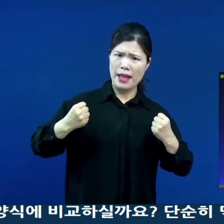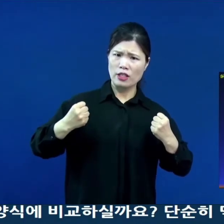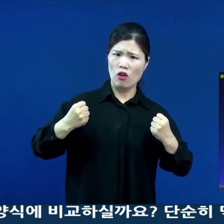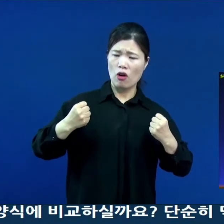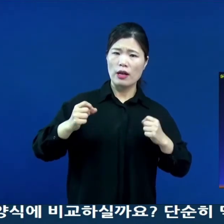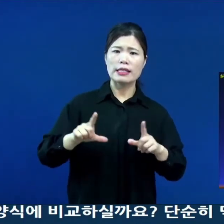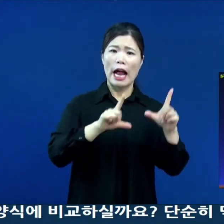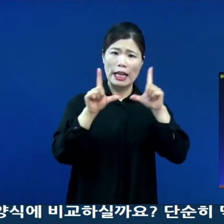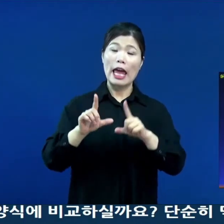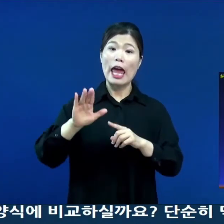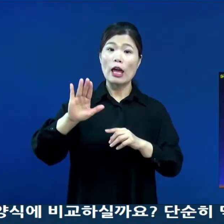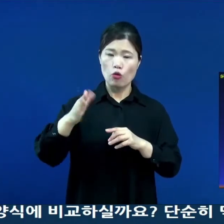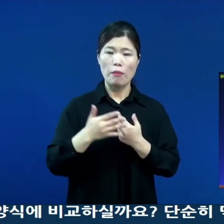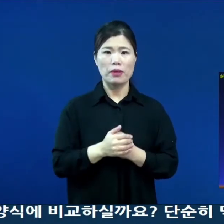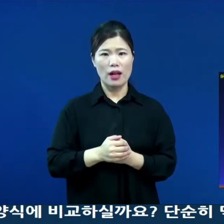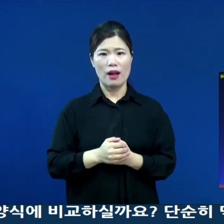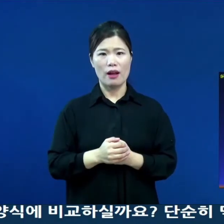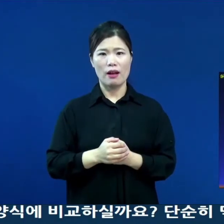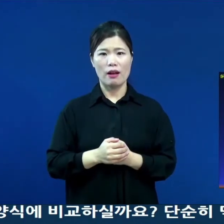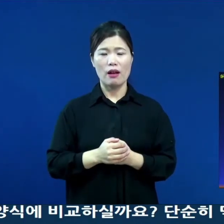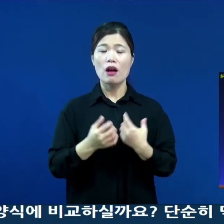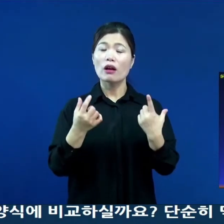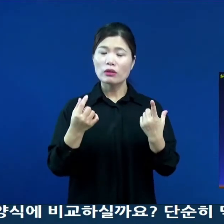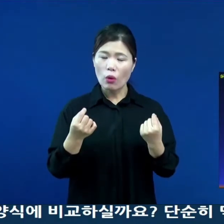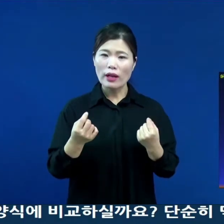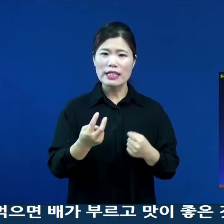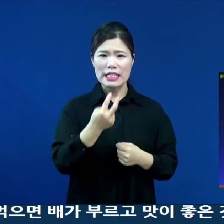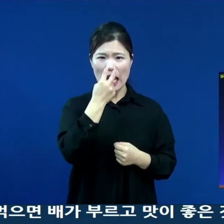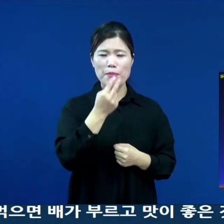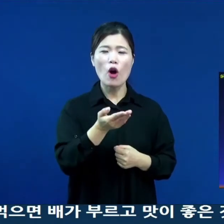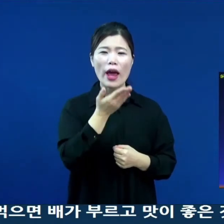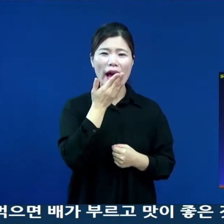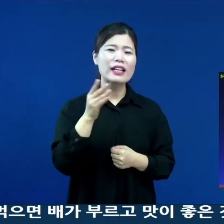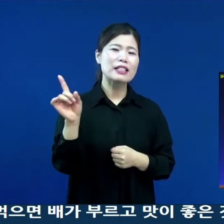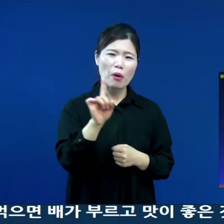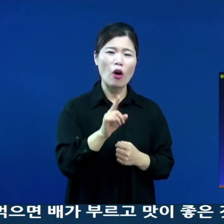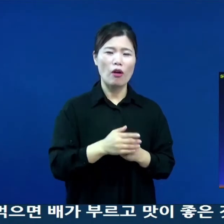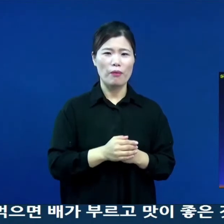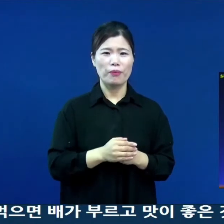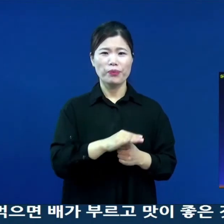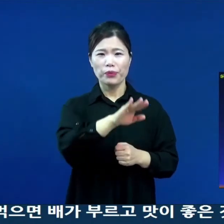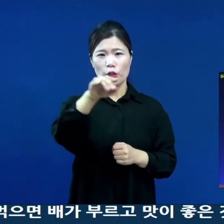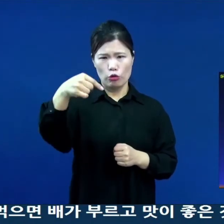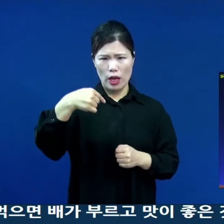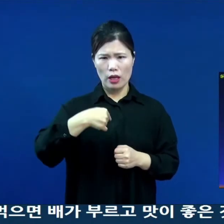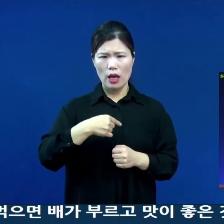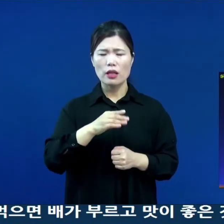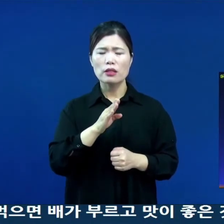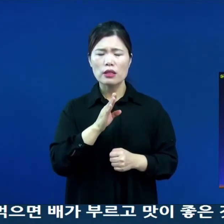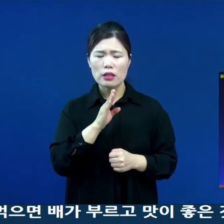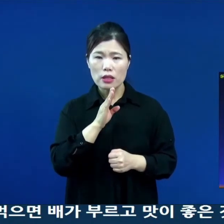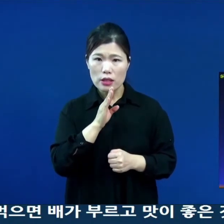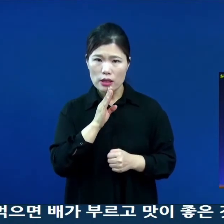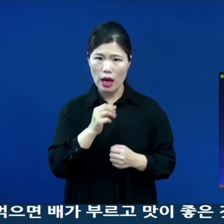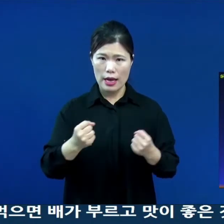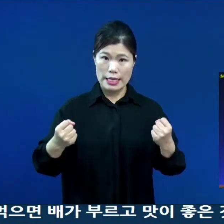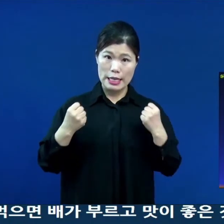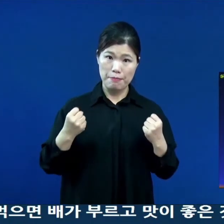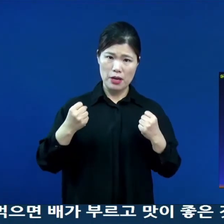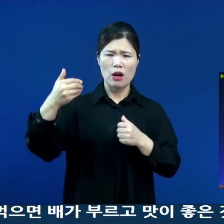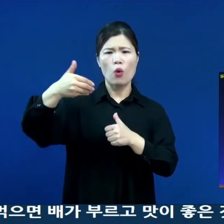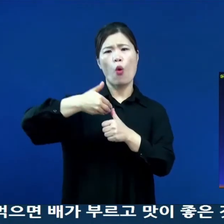그러면 생명의 양식은 뭐냐면 우리에게 진짜 힘을 공급해 주는